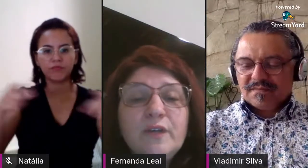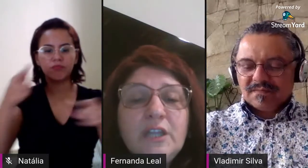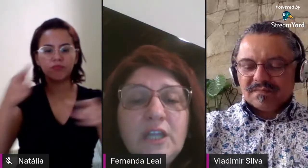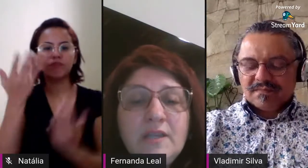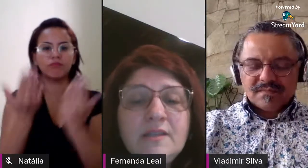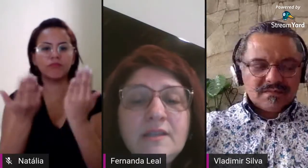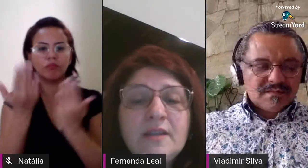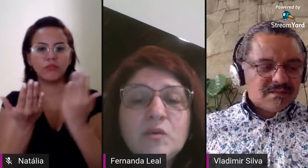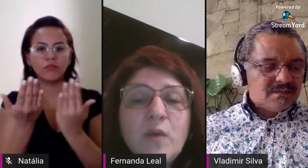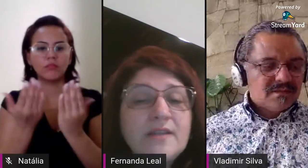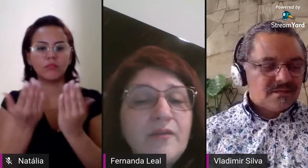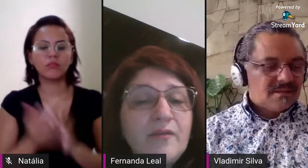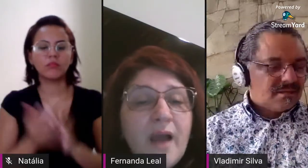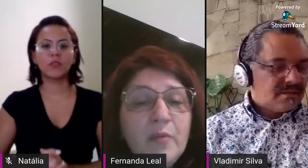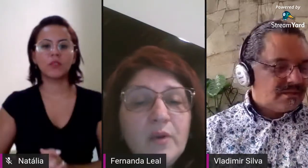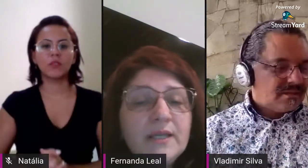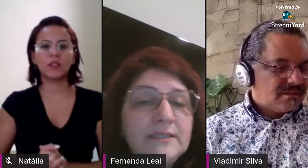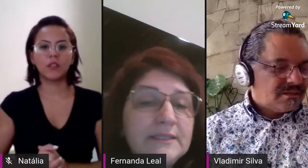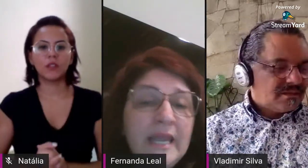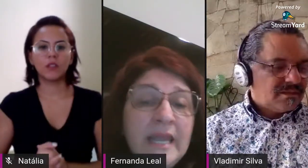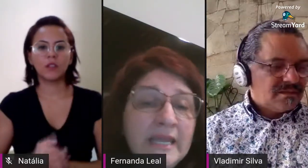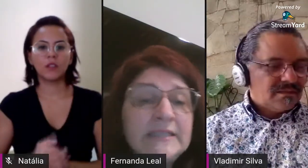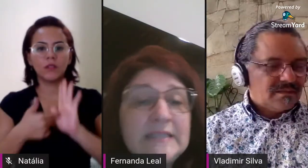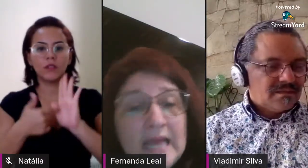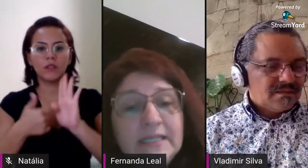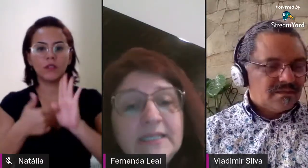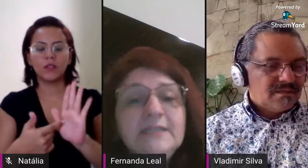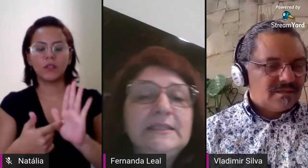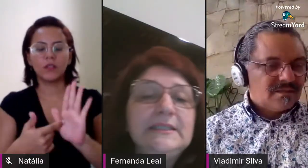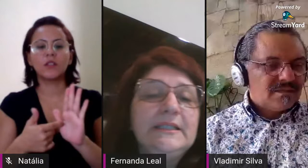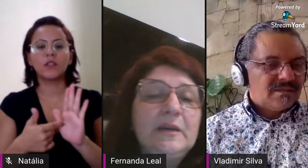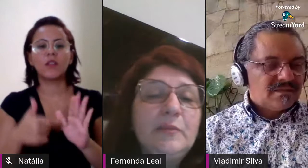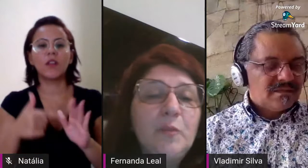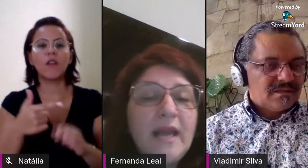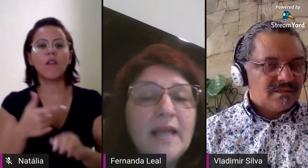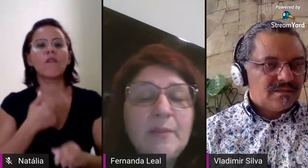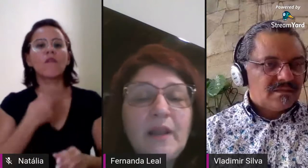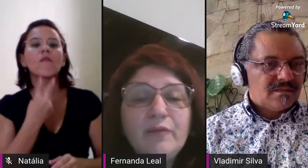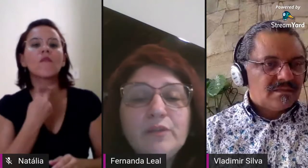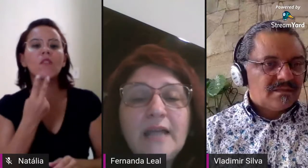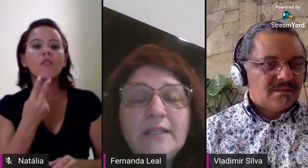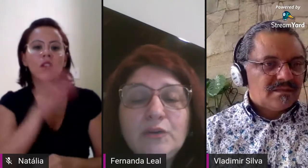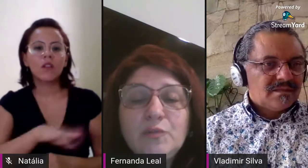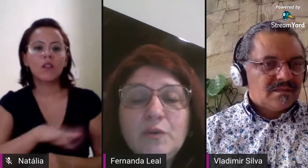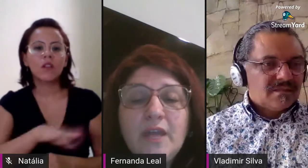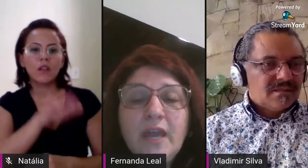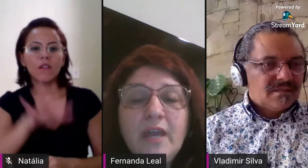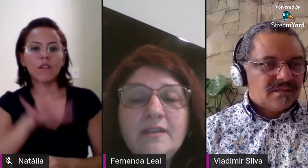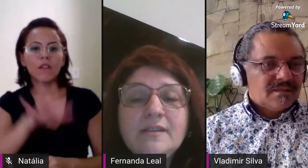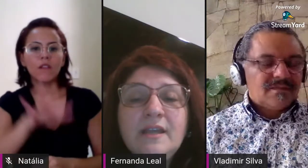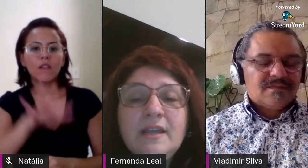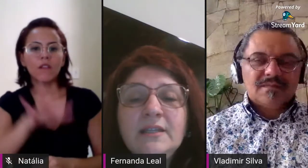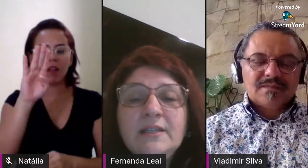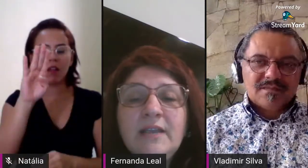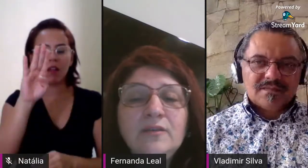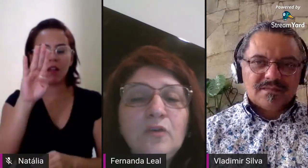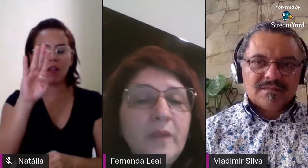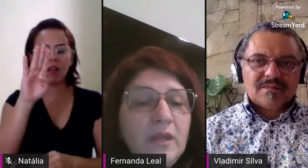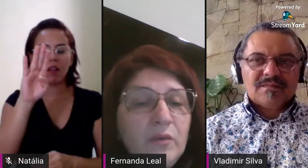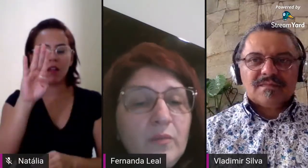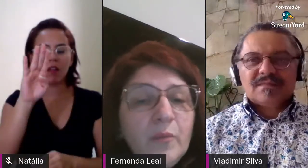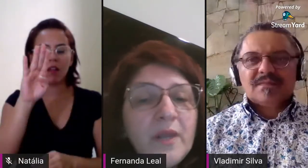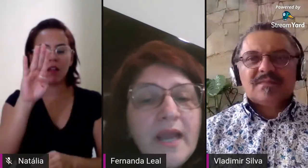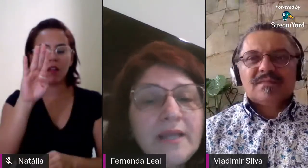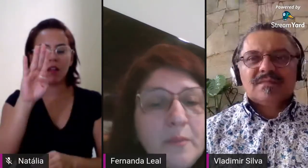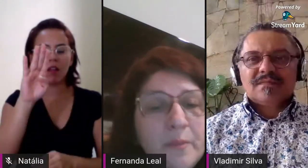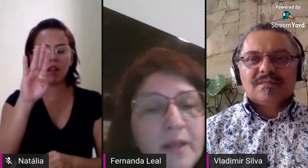vozes infantis, dentre as quais a Fábula Encantada, publicada pela Funarte em 2010, e Canteito